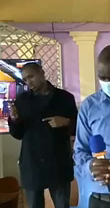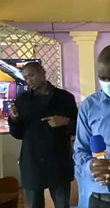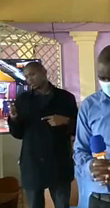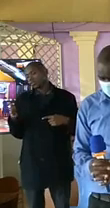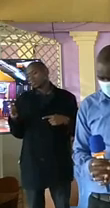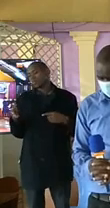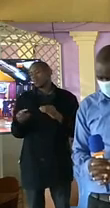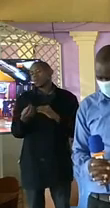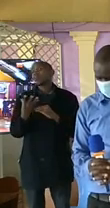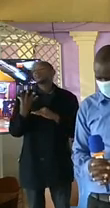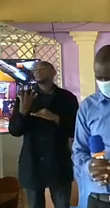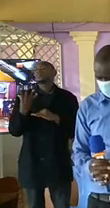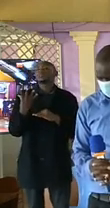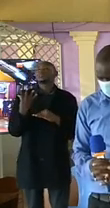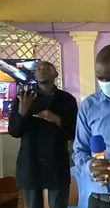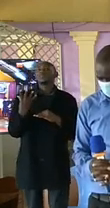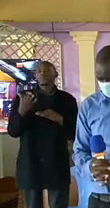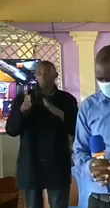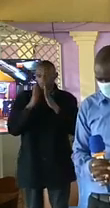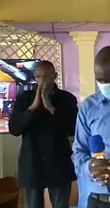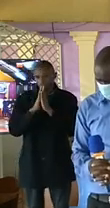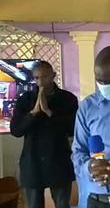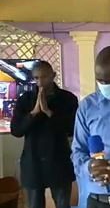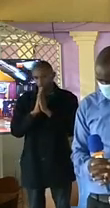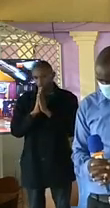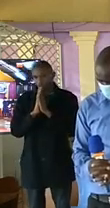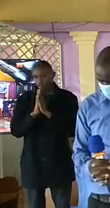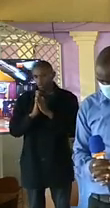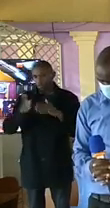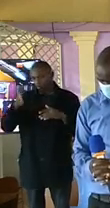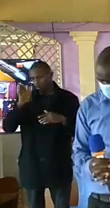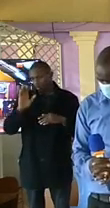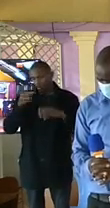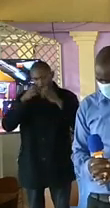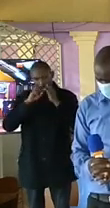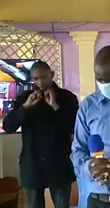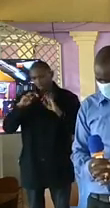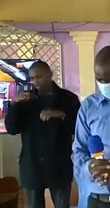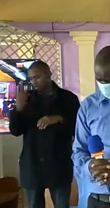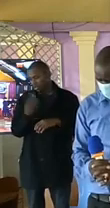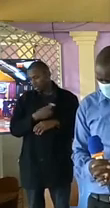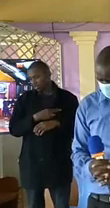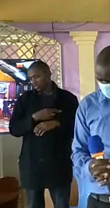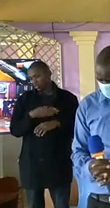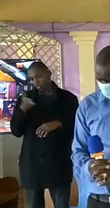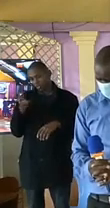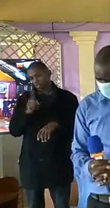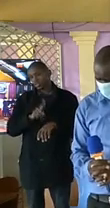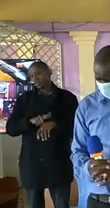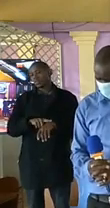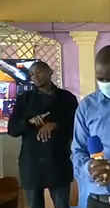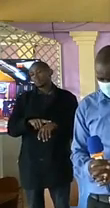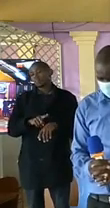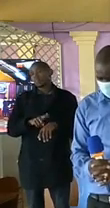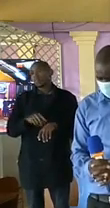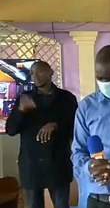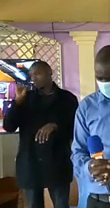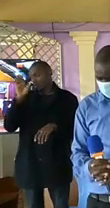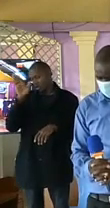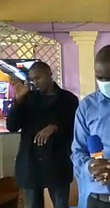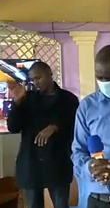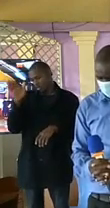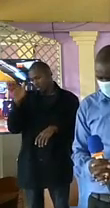kuineana hariwe. Tukioya mwathani witikira Ngai Baba guka guturathima. Ona mahinda-ini ma mwathani tunganite haha mwathani na nigetha